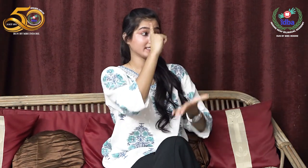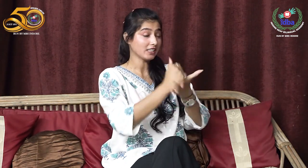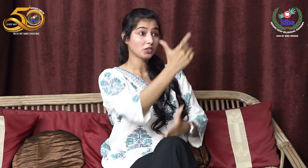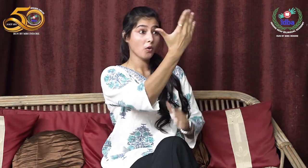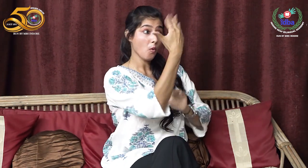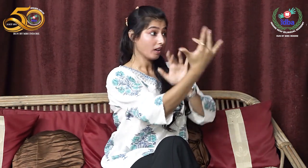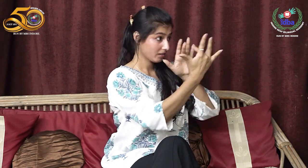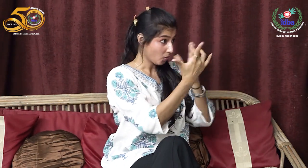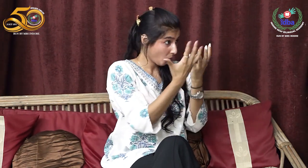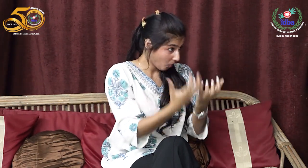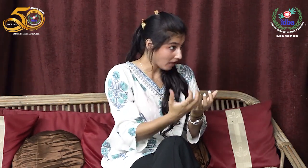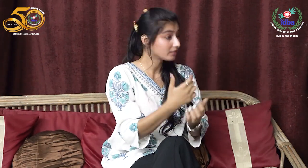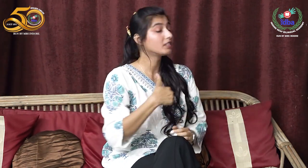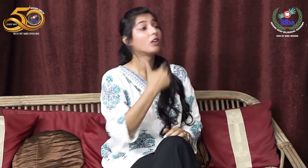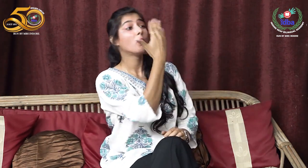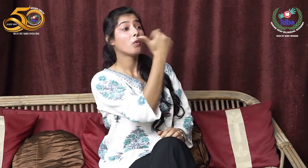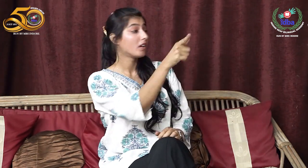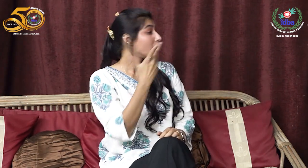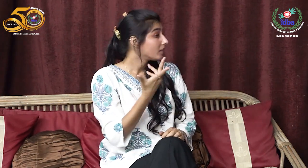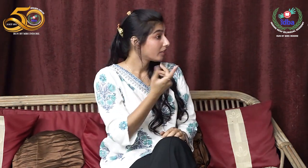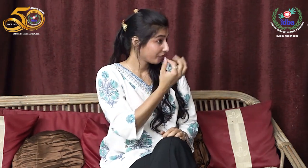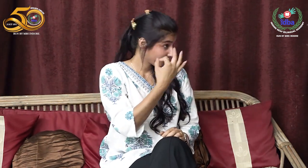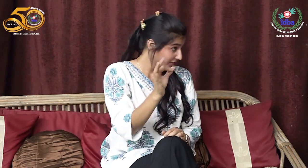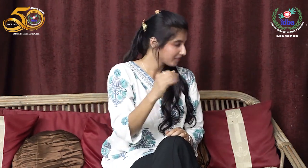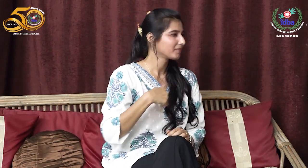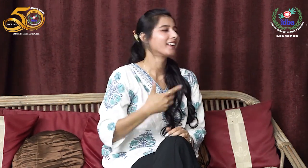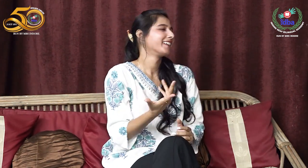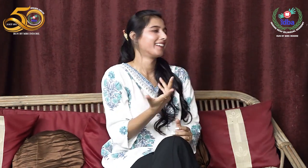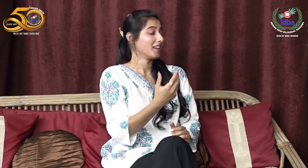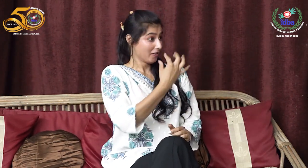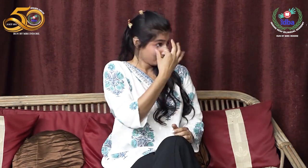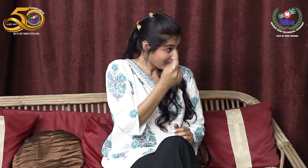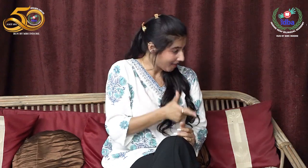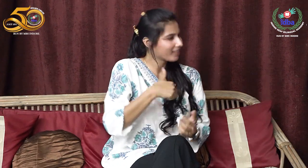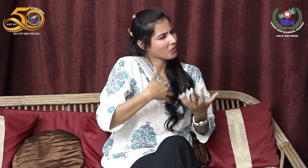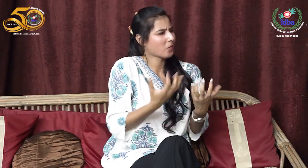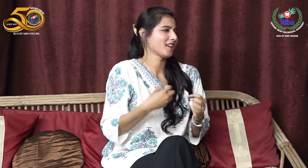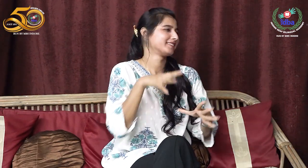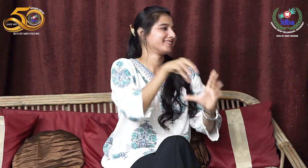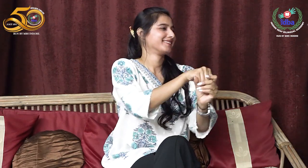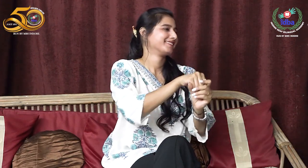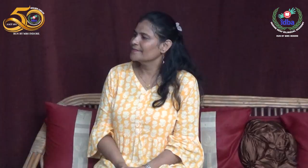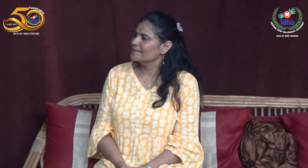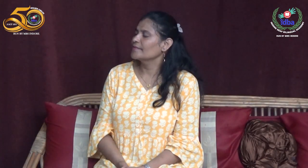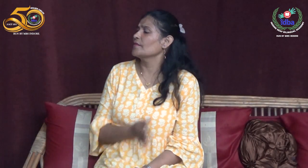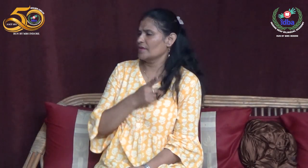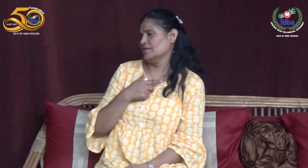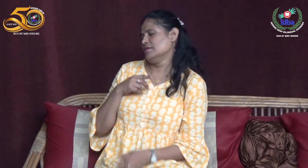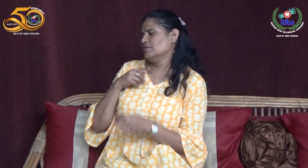भी कंपनी हो, वो मुझे बुलाते हैं तो फिर अगर वो फ्री है तो फिर मैं जाती हूँ, अगर वो चाहते हैं कोलैब करना